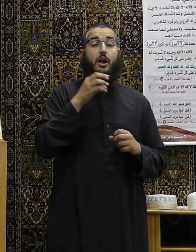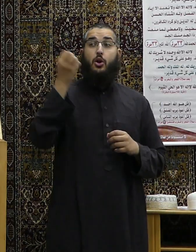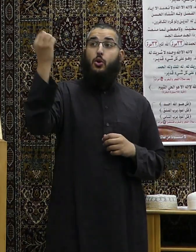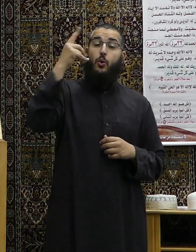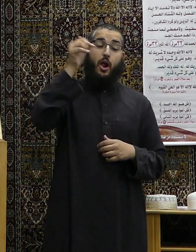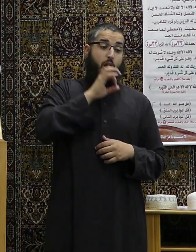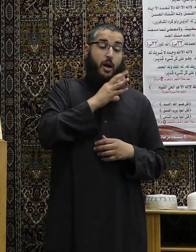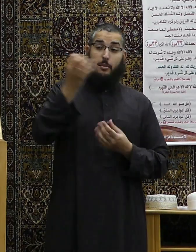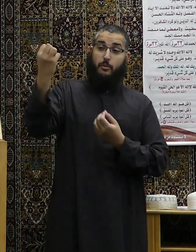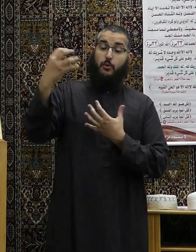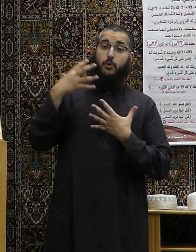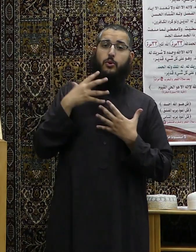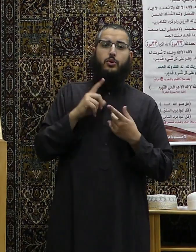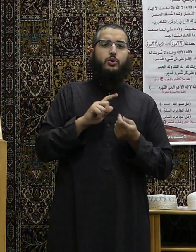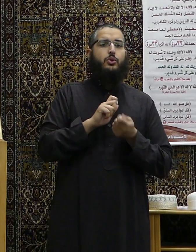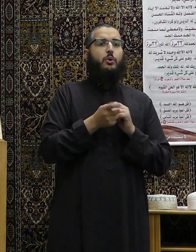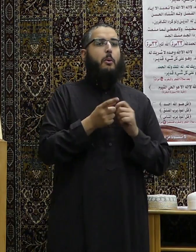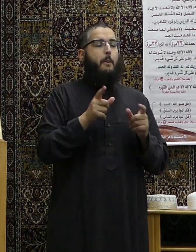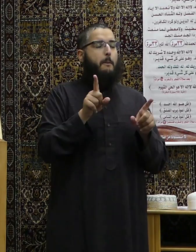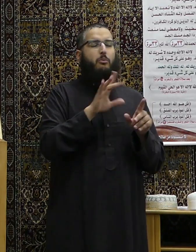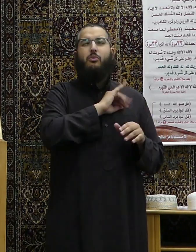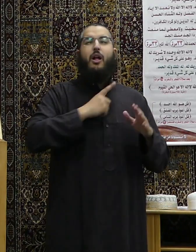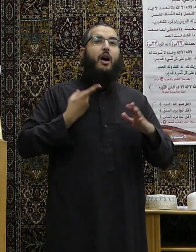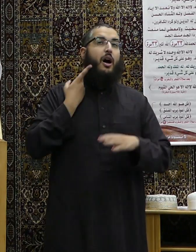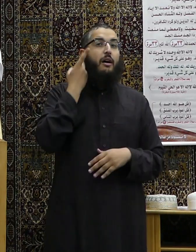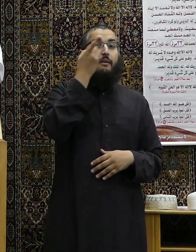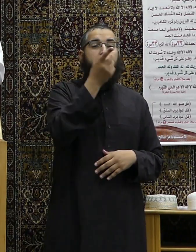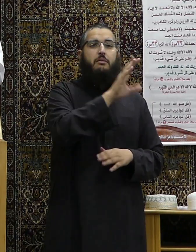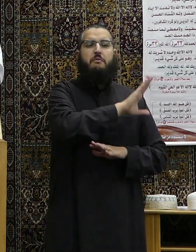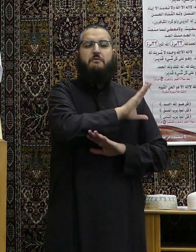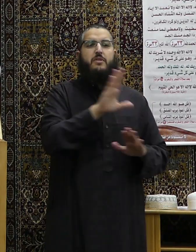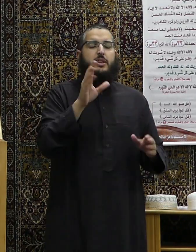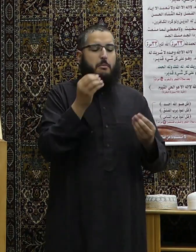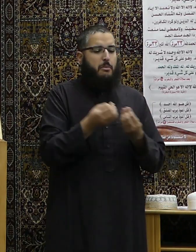souffle de sa miséricorde, suite à quoi il ne sera plus jamais malheureux. Mes chers frères,